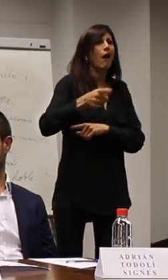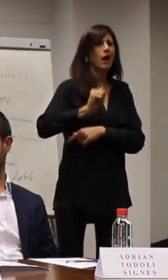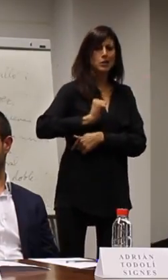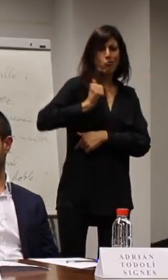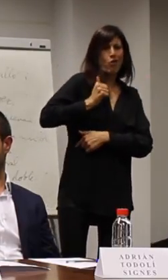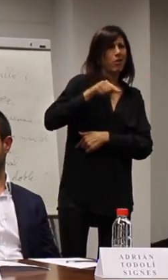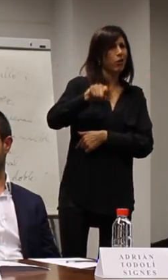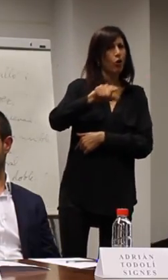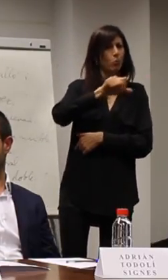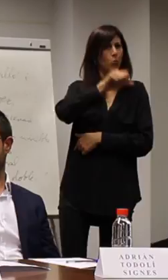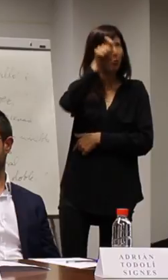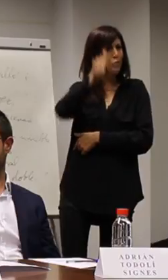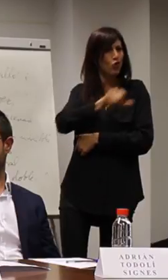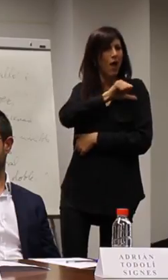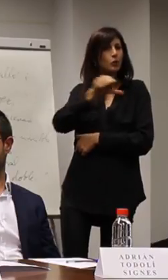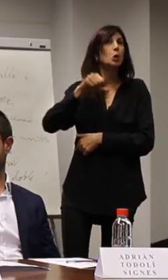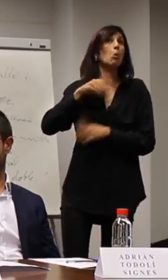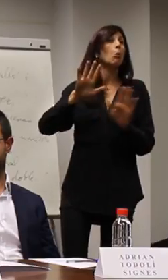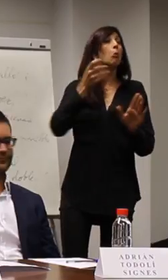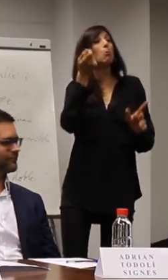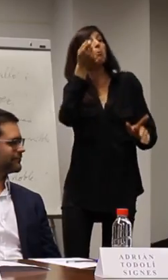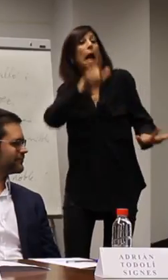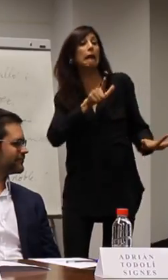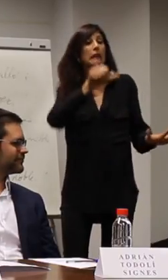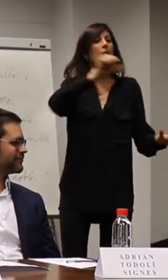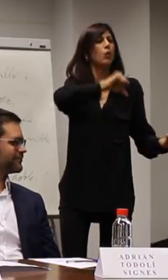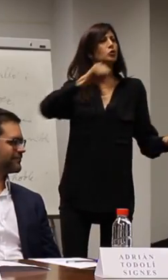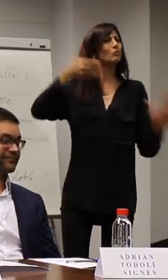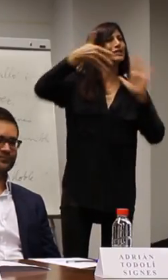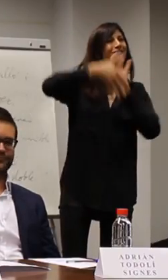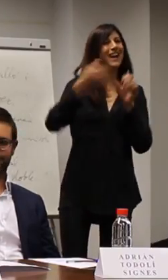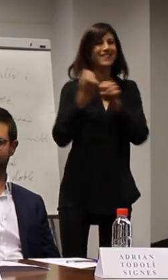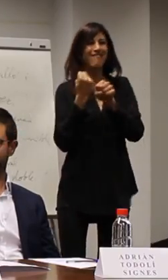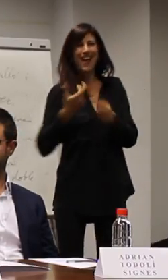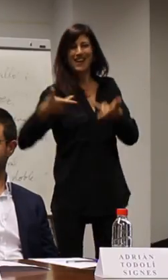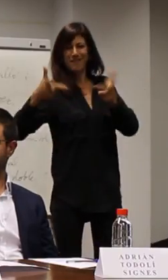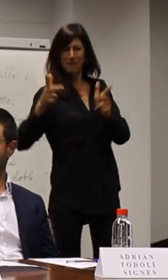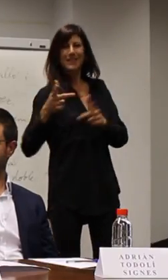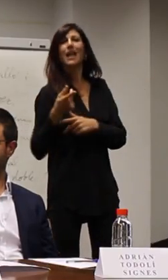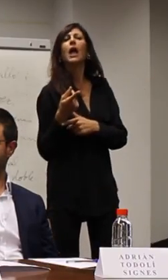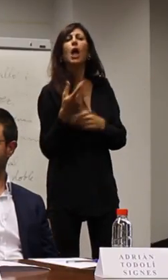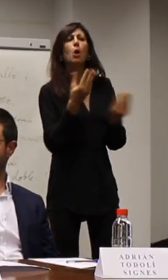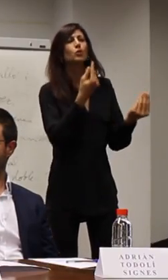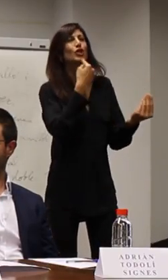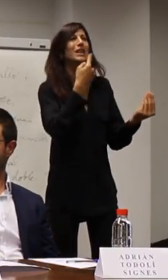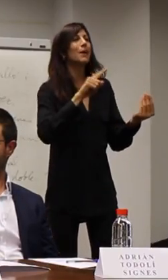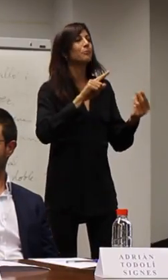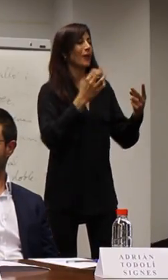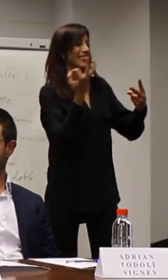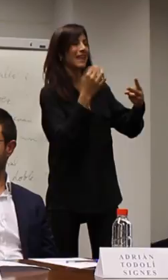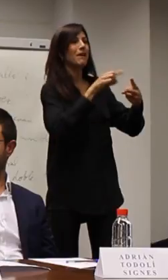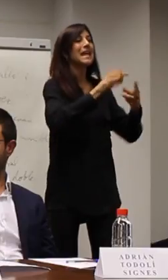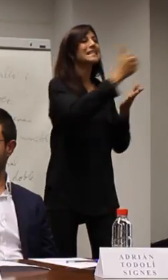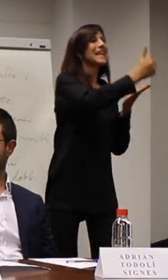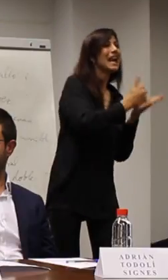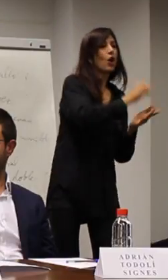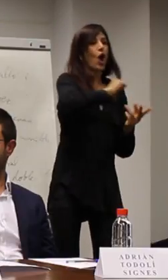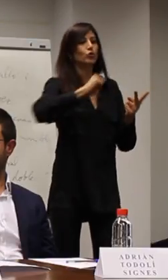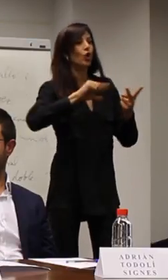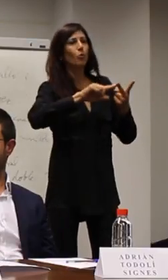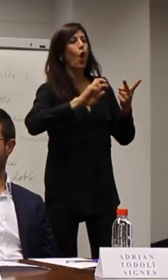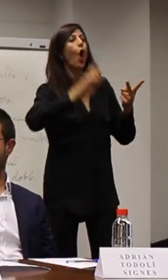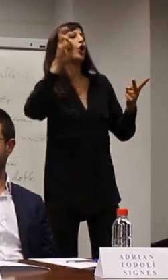autónomo es que se cree que trabaja libremente y tal. Incluso algunos plantean aquí y dicen, vamos a construir una tercera figura que no sea ni asalariado ni autónomo, sino